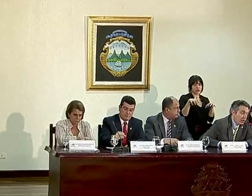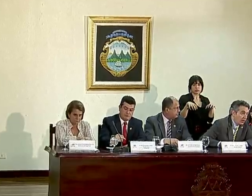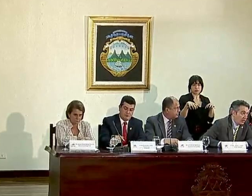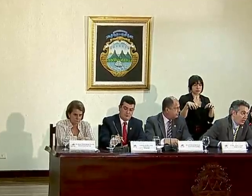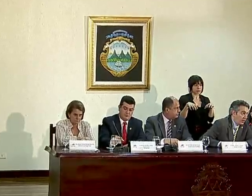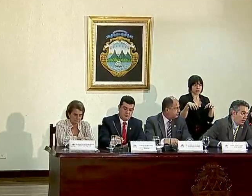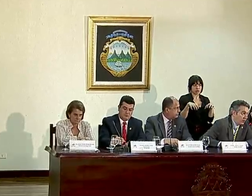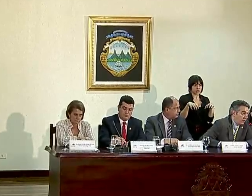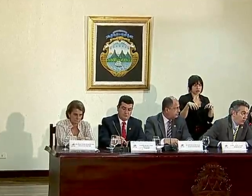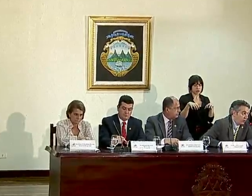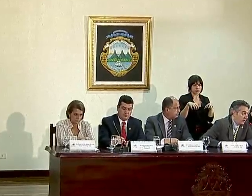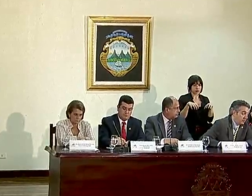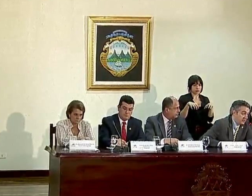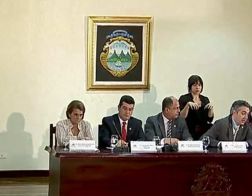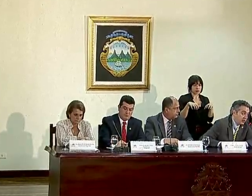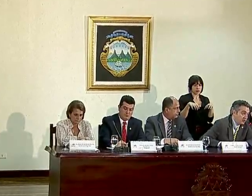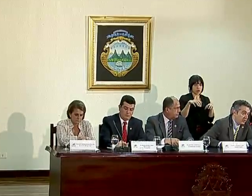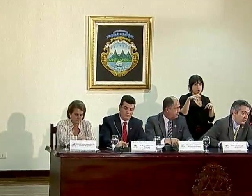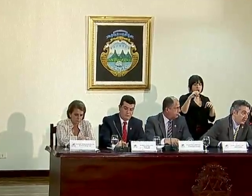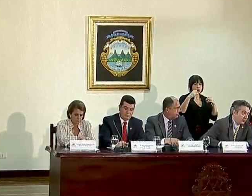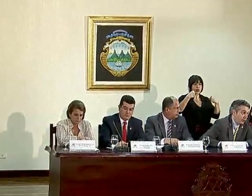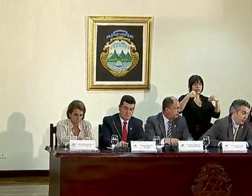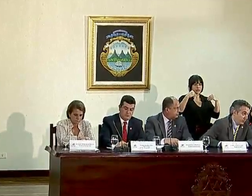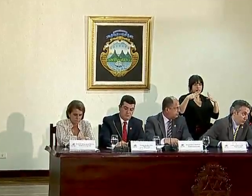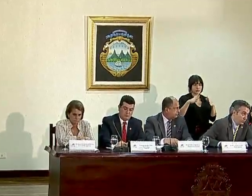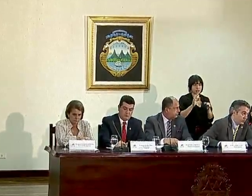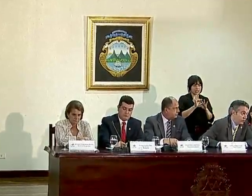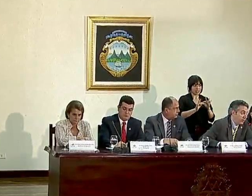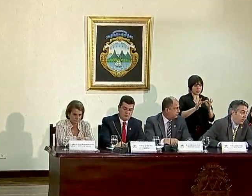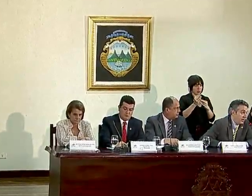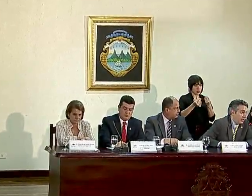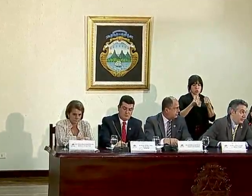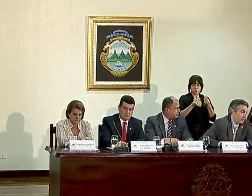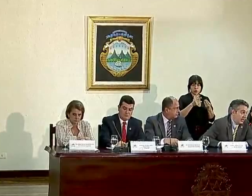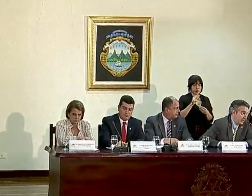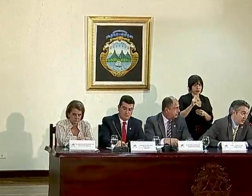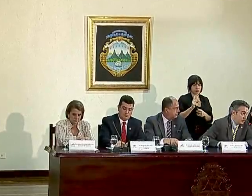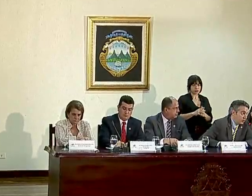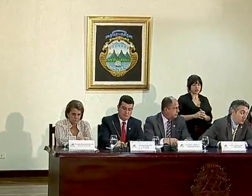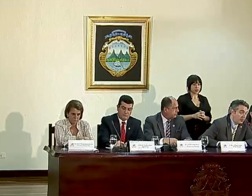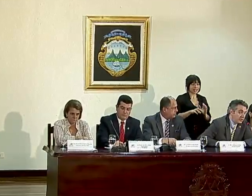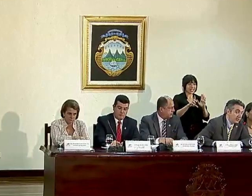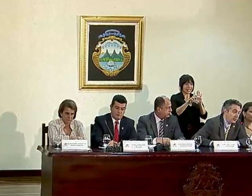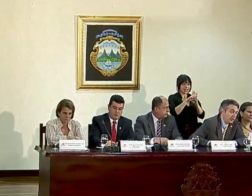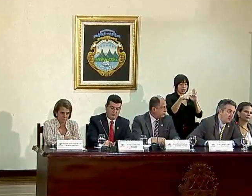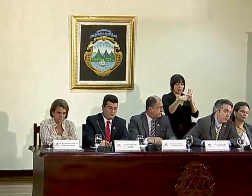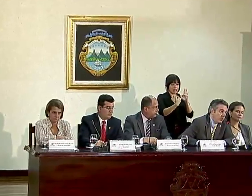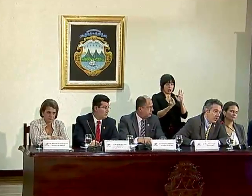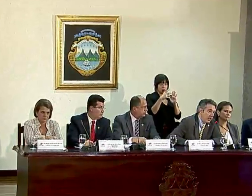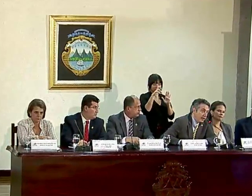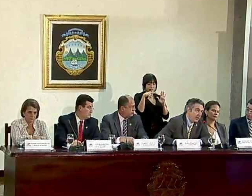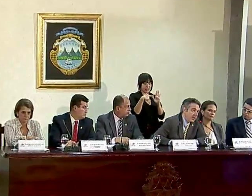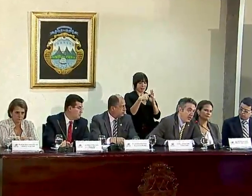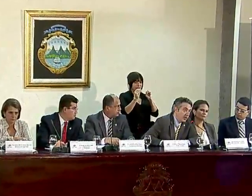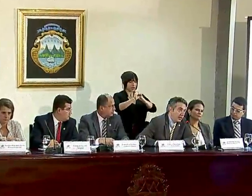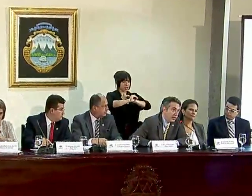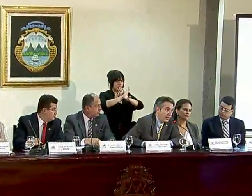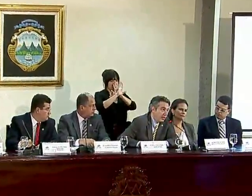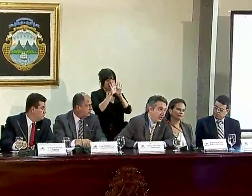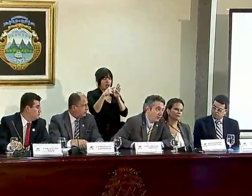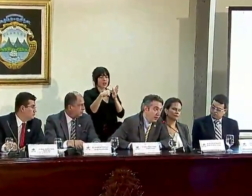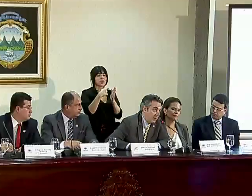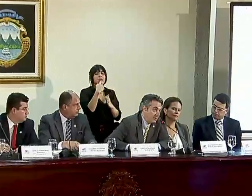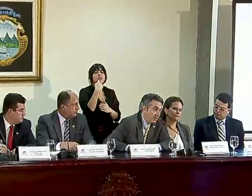establecimientos o dispensarios de este tipo de productos. La legislación costarricense es muy clara en